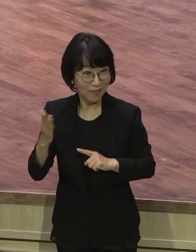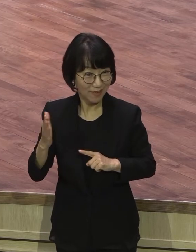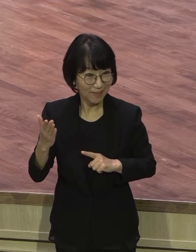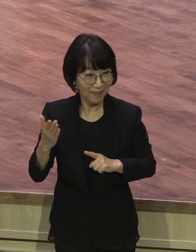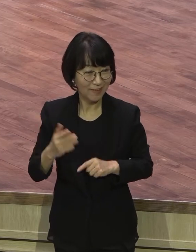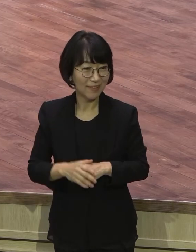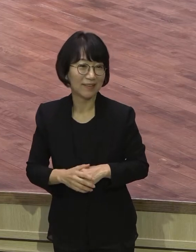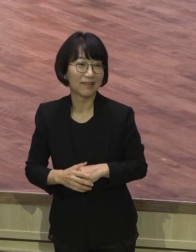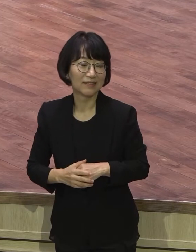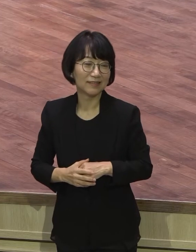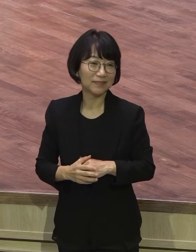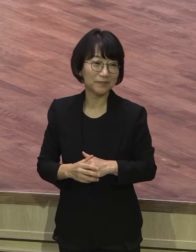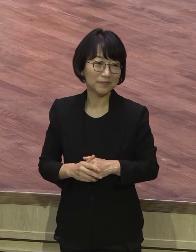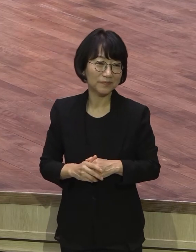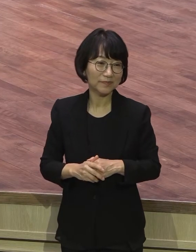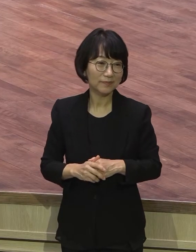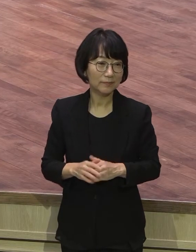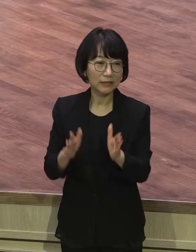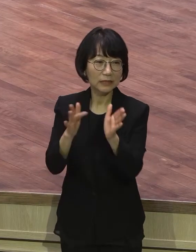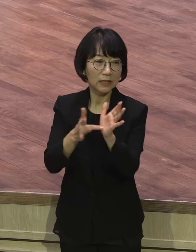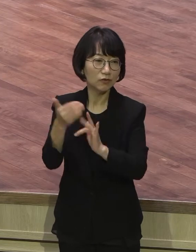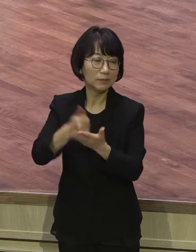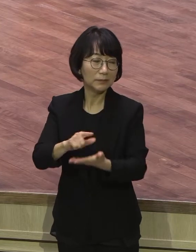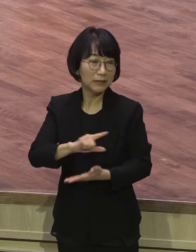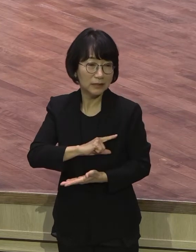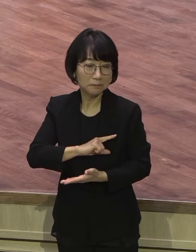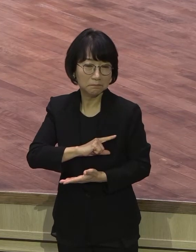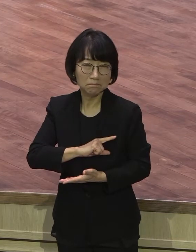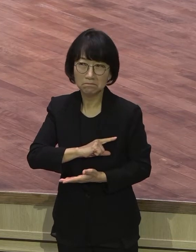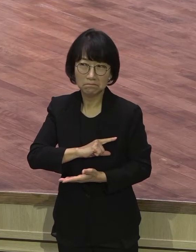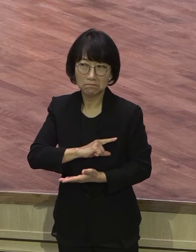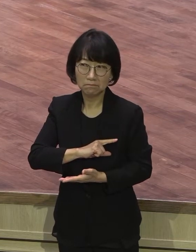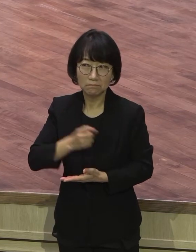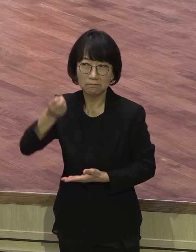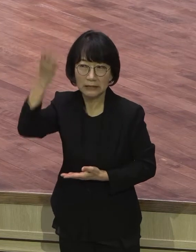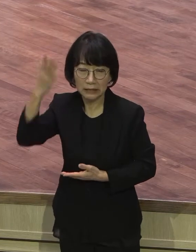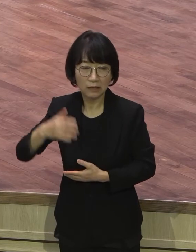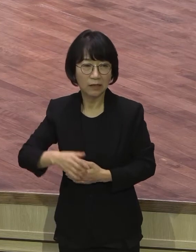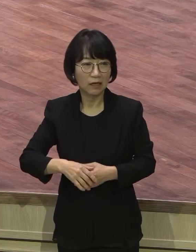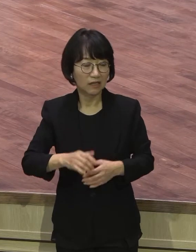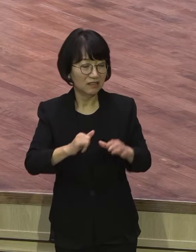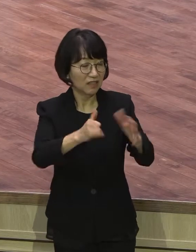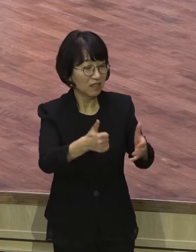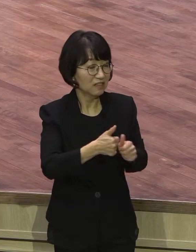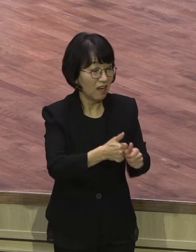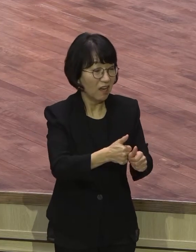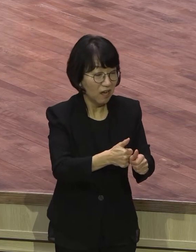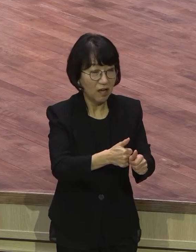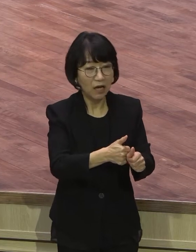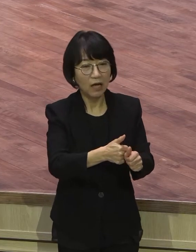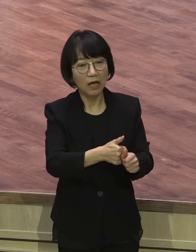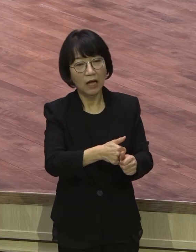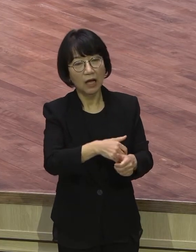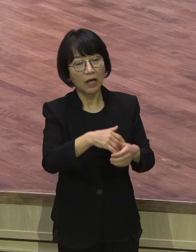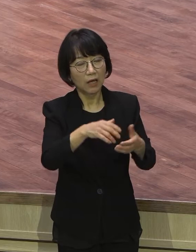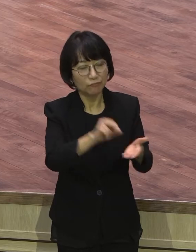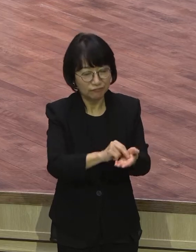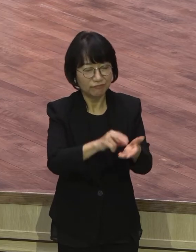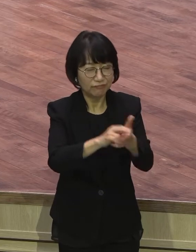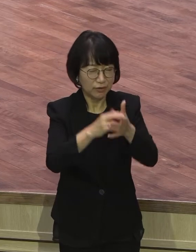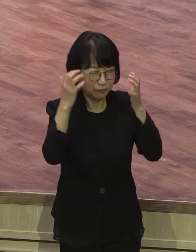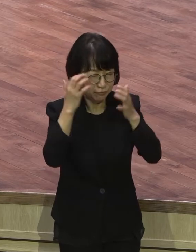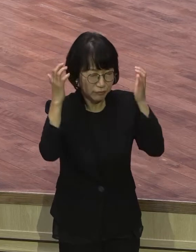없어요. 그냥 이 이름 안 부르고 그냥 세상의 문화 속에 살면 또 옛날 틀로 빠져버려. 그래 또 흑적거리가 막